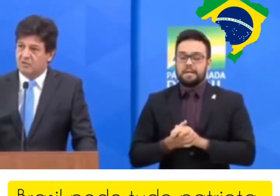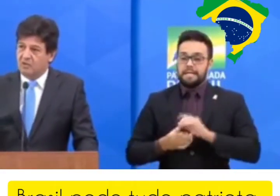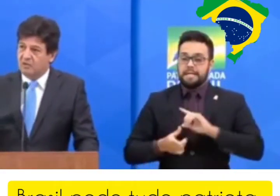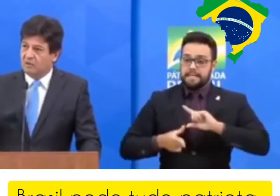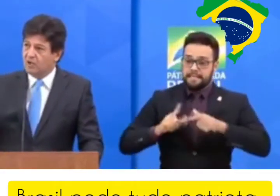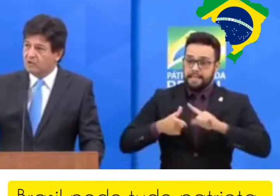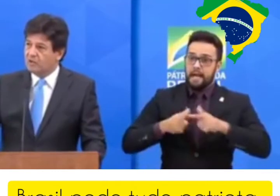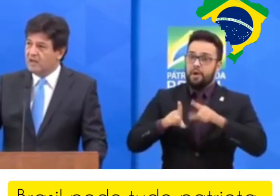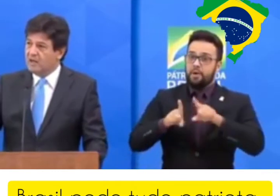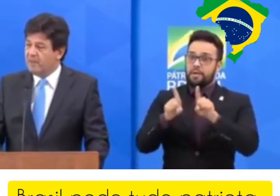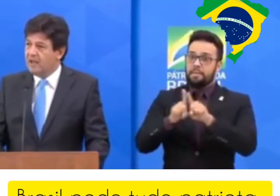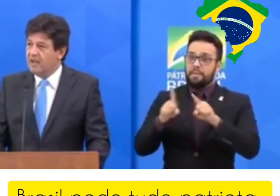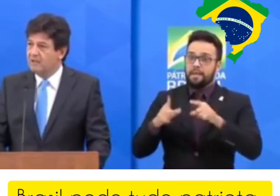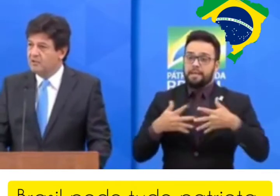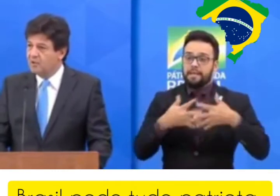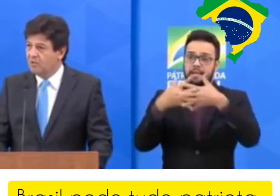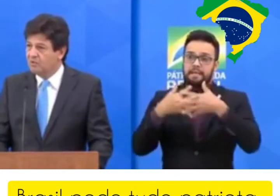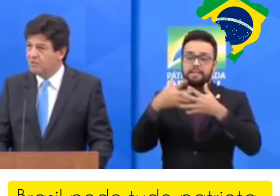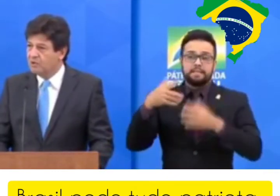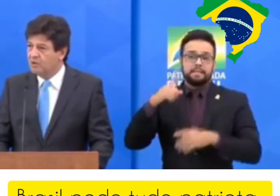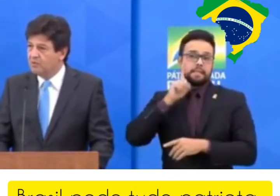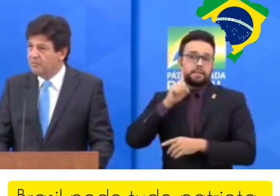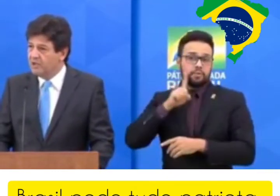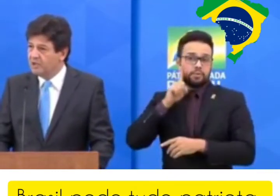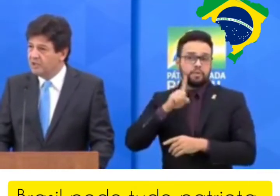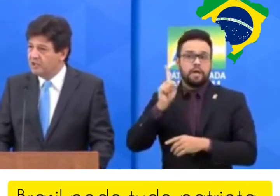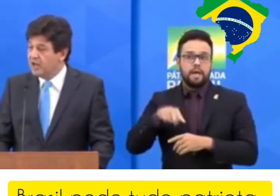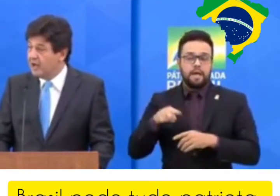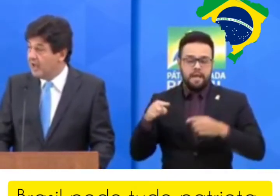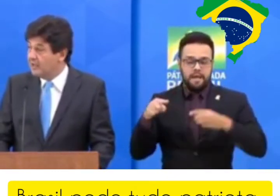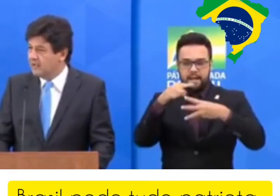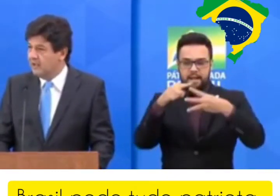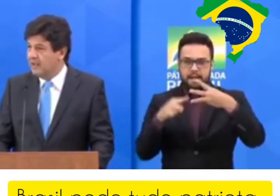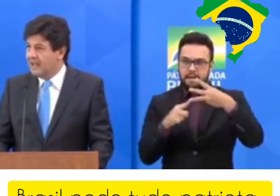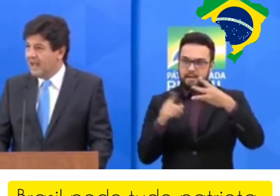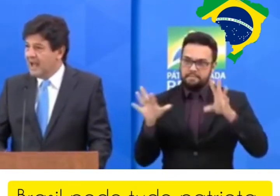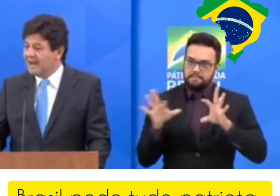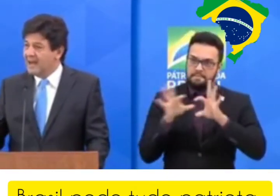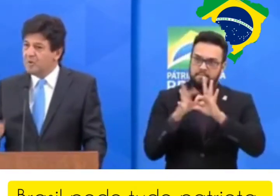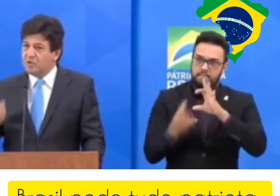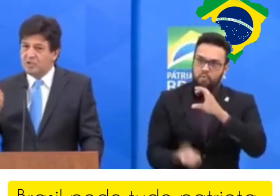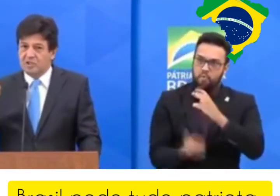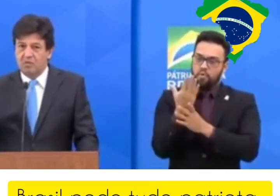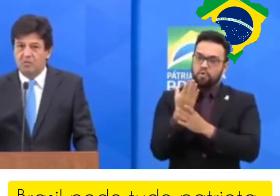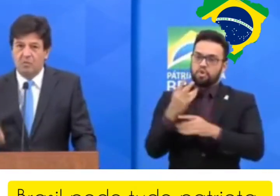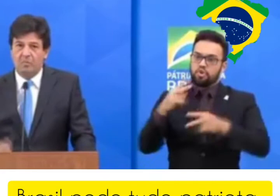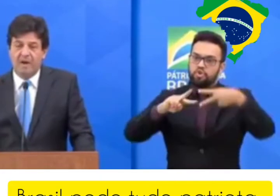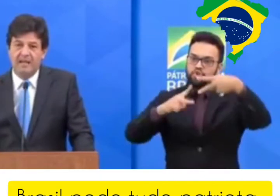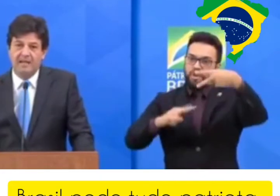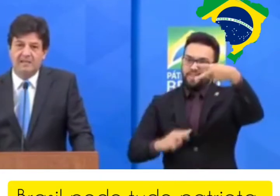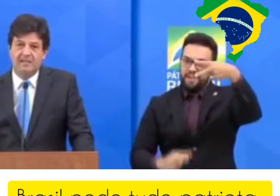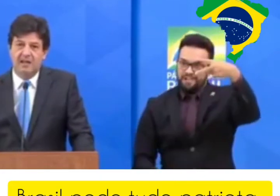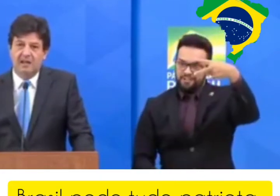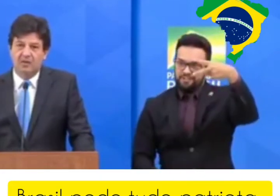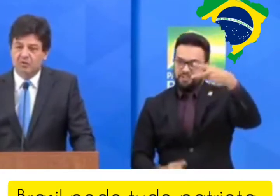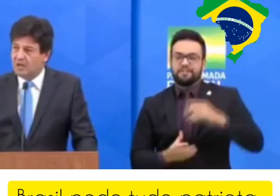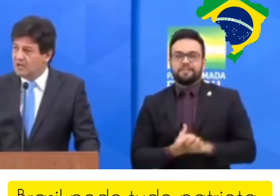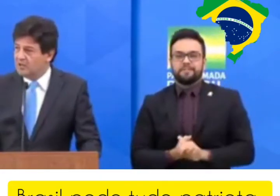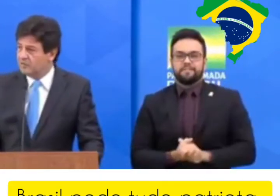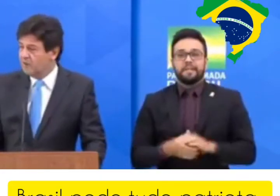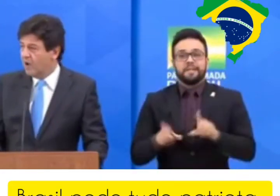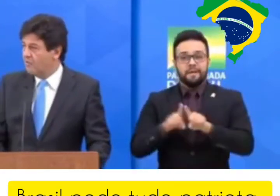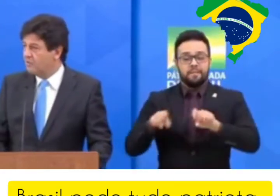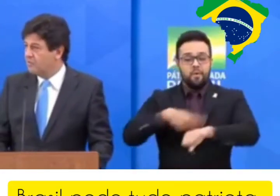e Estados Unidos. É o nosso tripé de construção de uma política de genética, a reposição do país